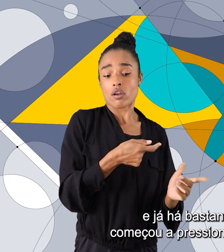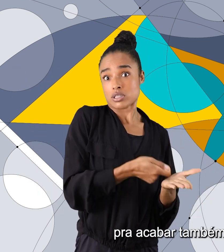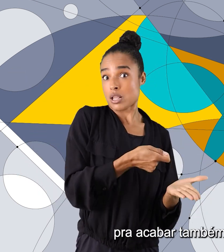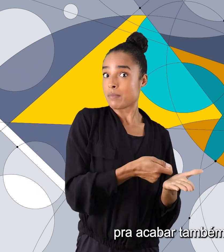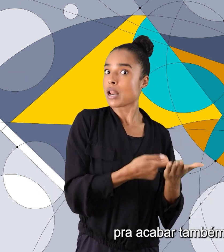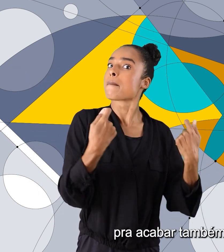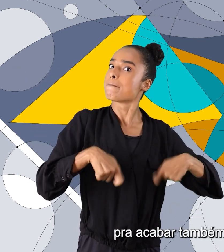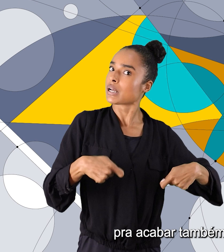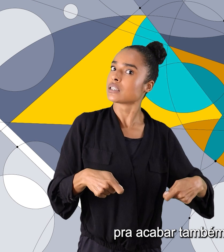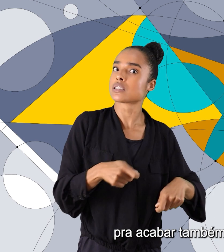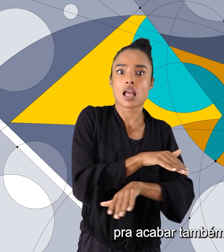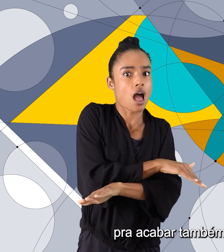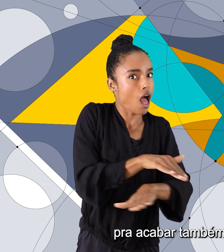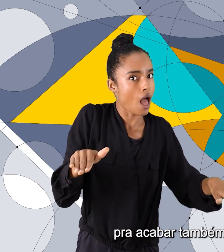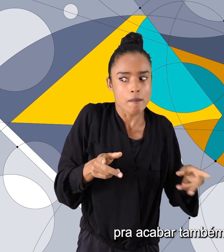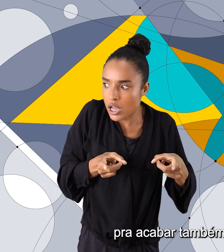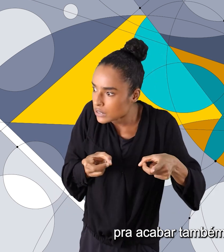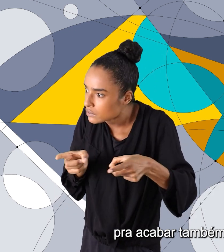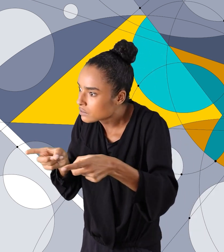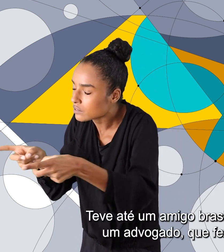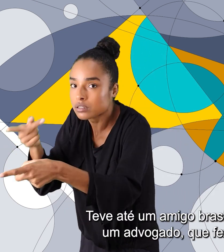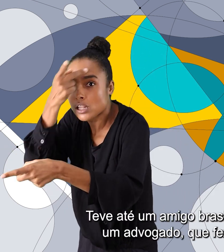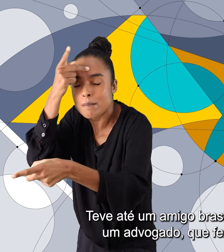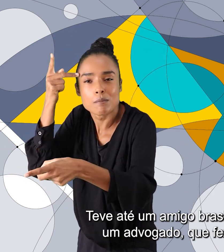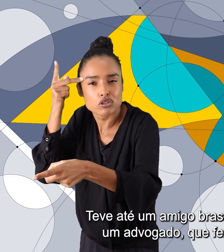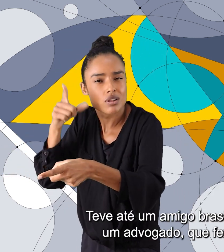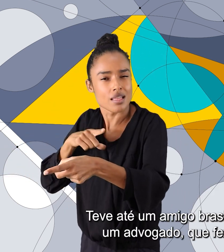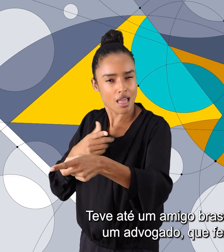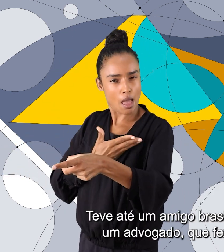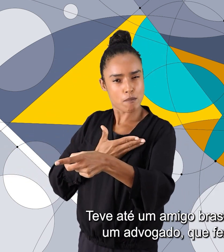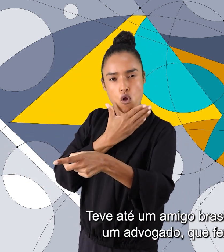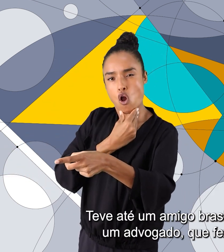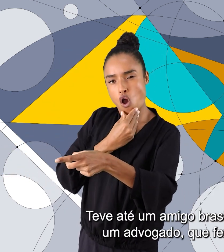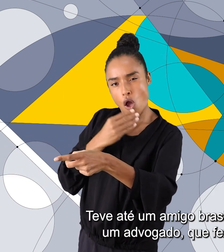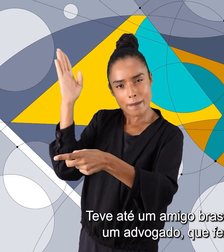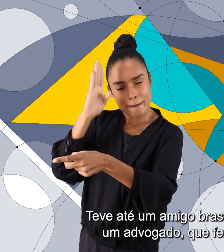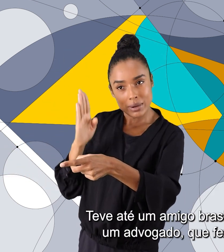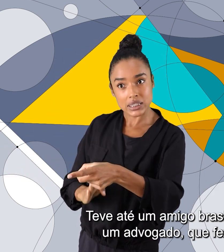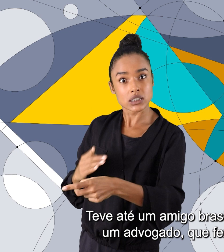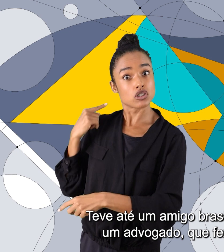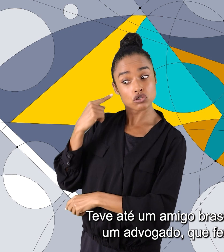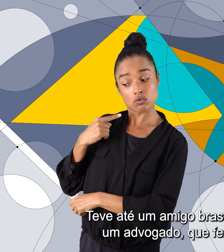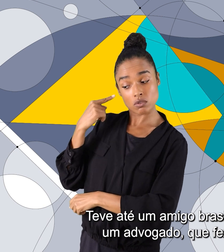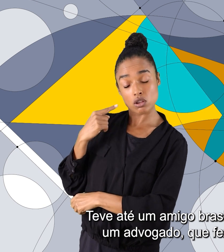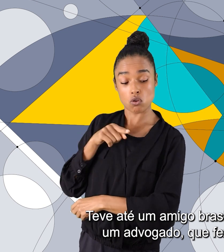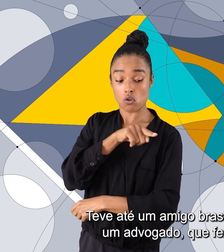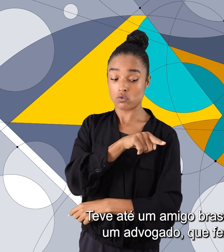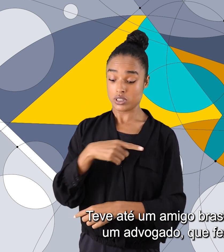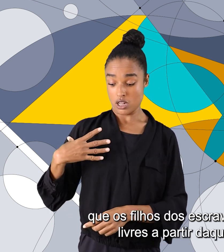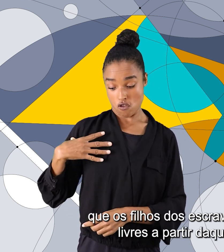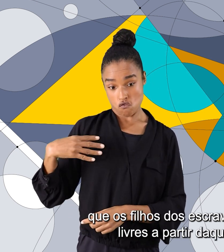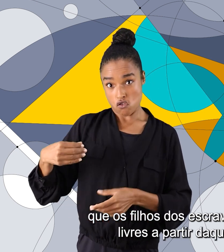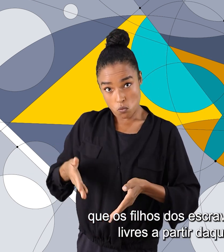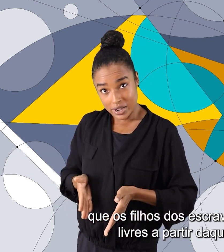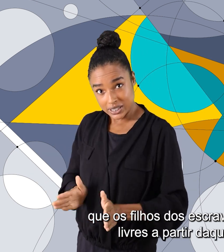Dom João para acabar também com o tráfico. Teve até um amigo brasileiro do Dom João, um advogado, que fez uma sugestão: